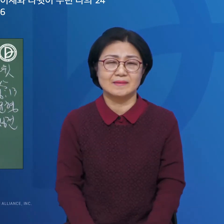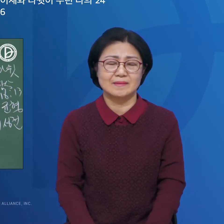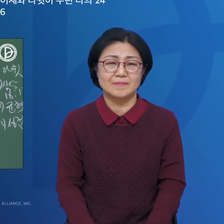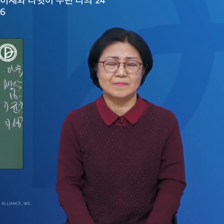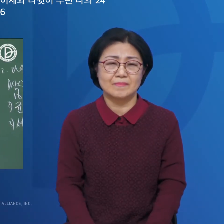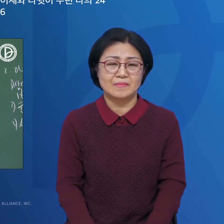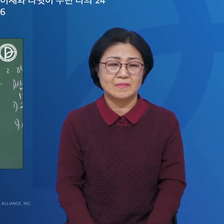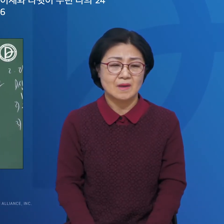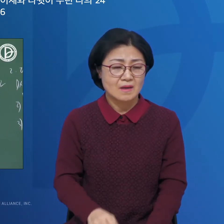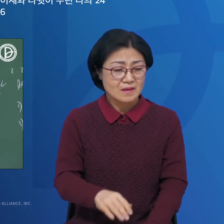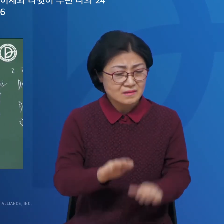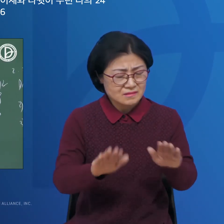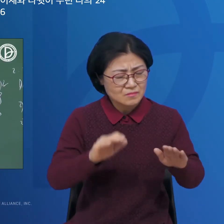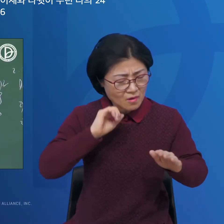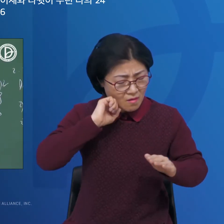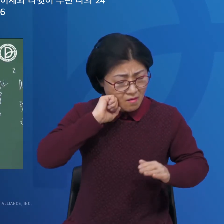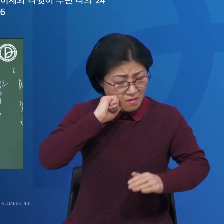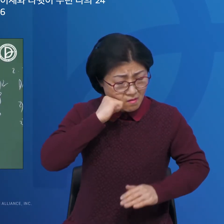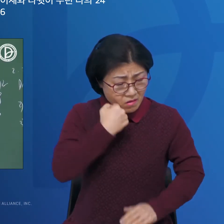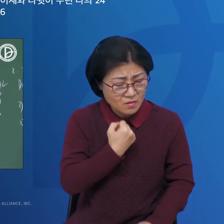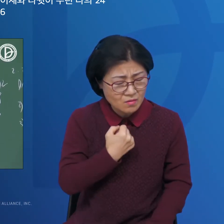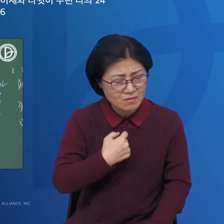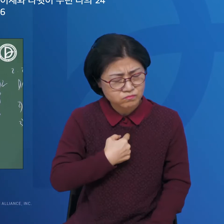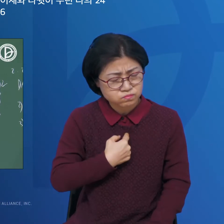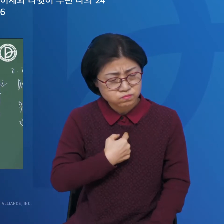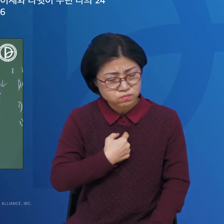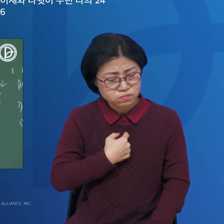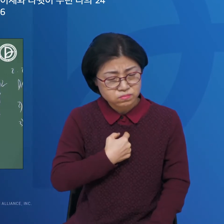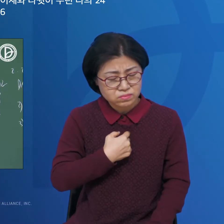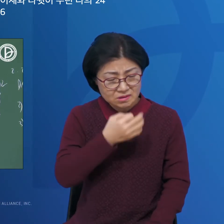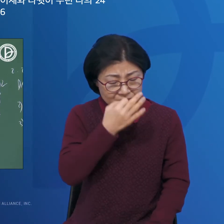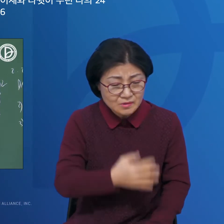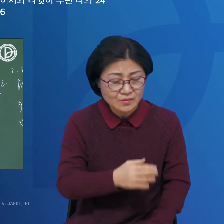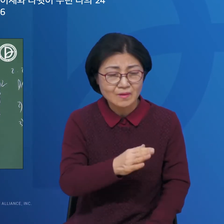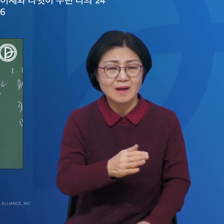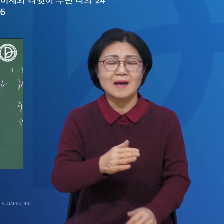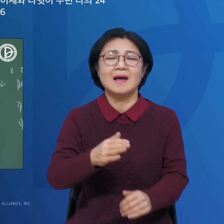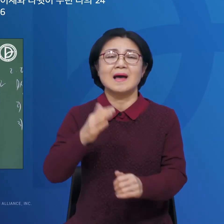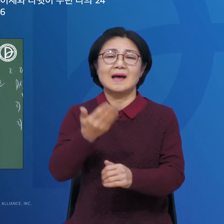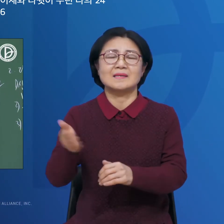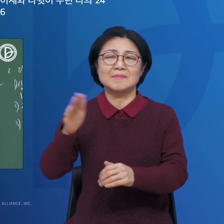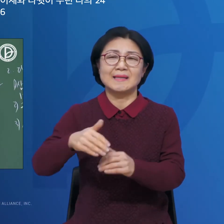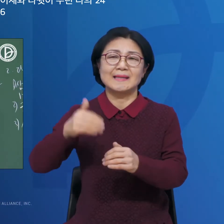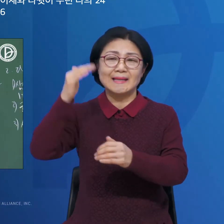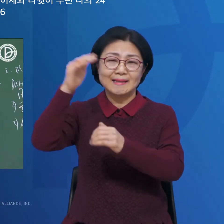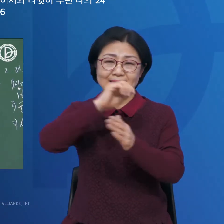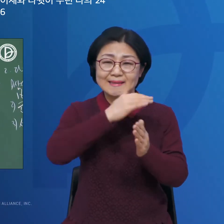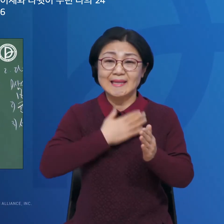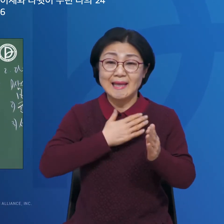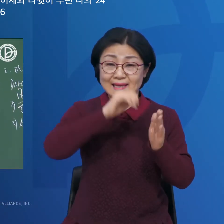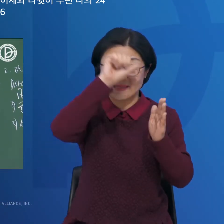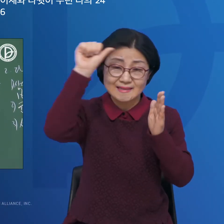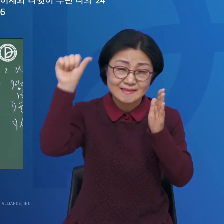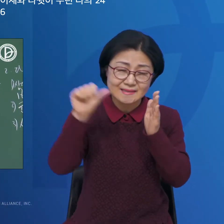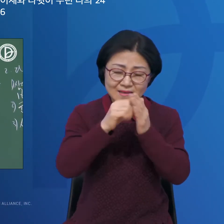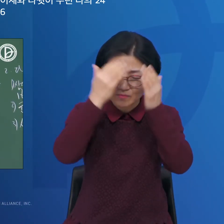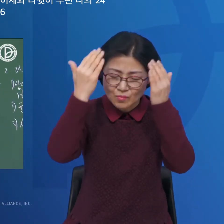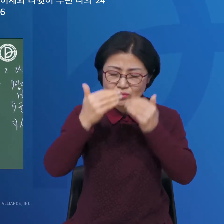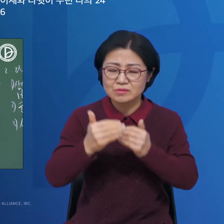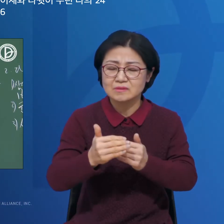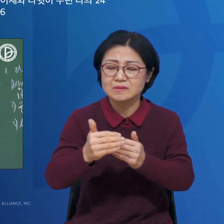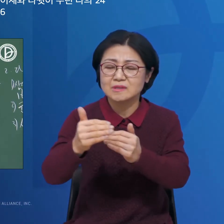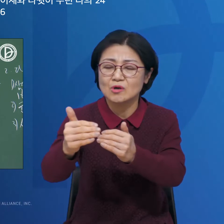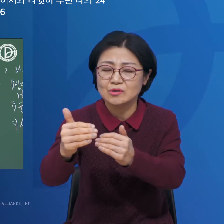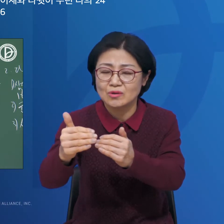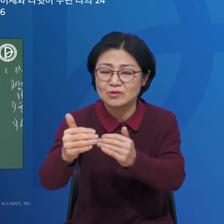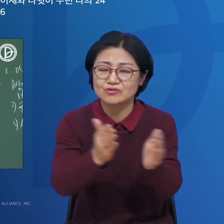진짜를 준비할 시간이야. Oh, why do I have so much hardship and 그렇죠. problems in my life? That is the most time that you could really prepare the greatest and most important things in your 꼭 life. 가르쳐줘야